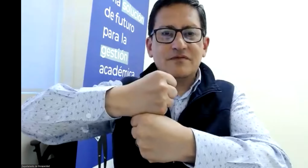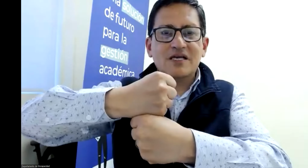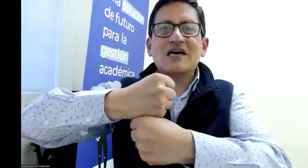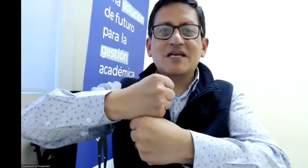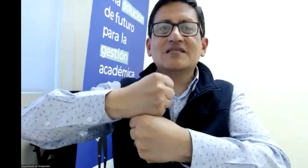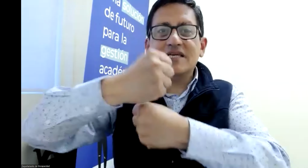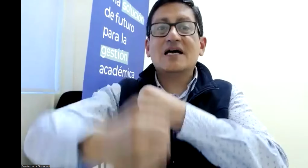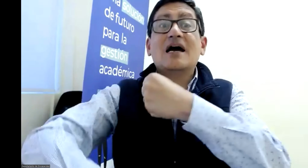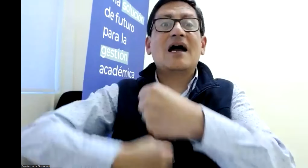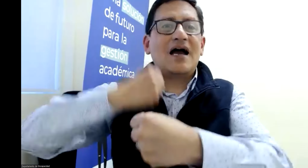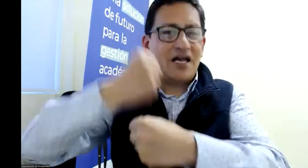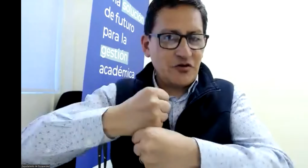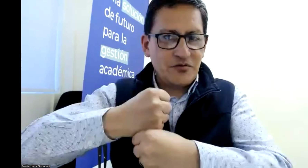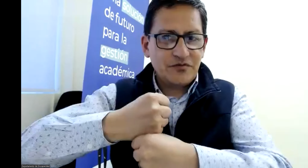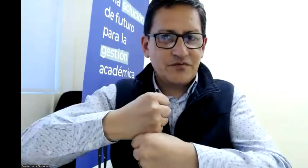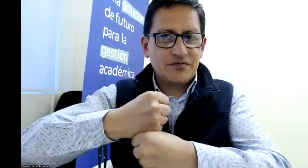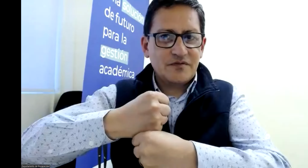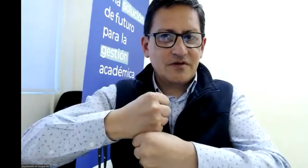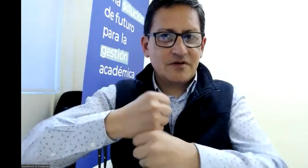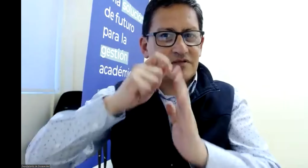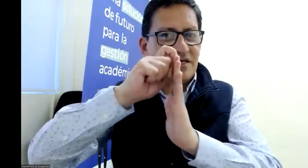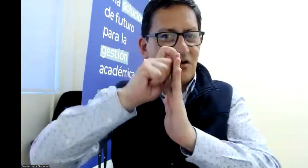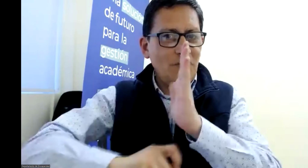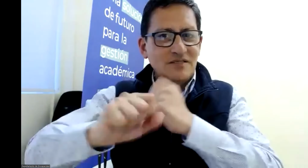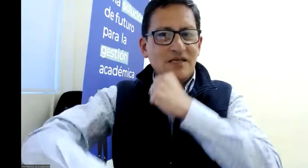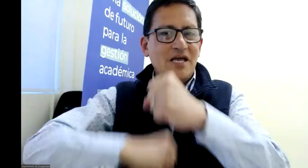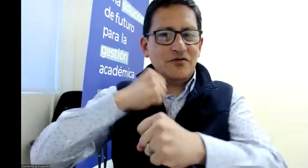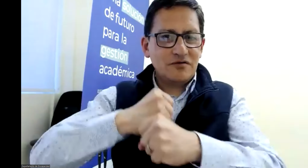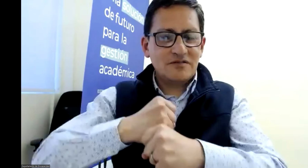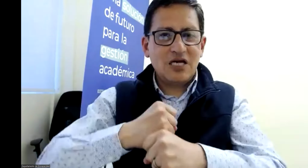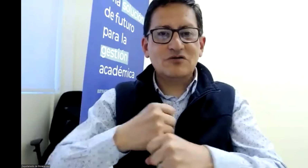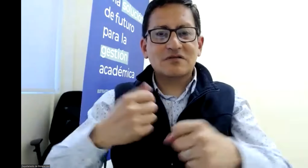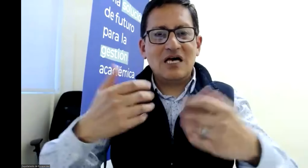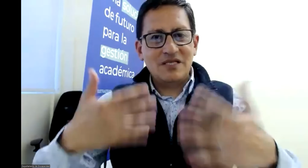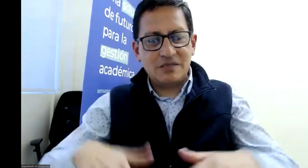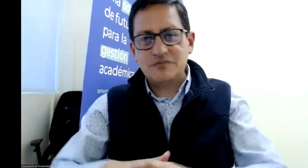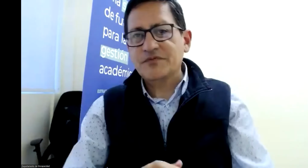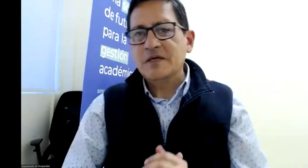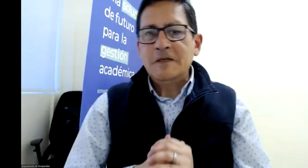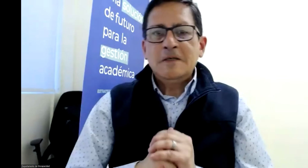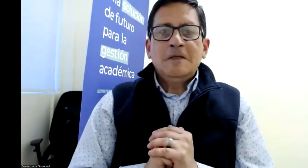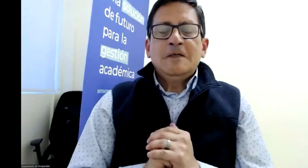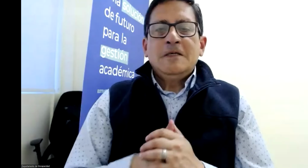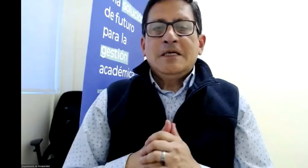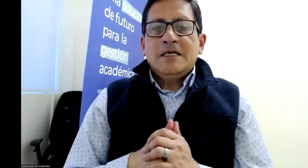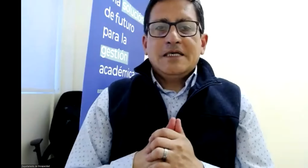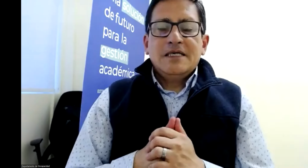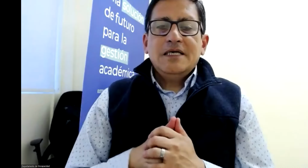y de ahí es la seña año entonces los meses del año ya los aprendimos y